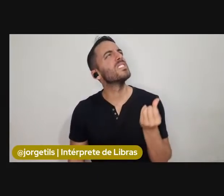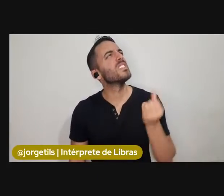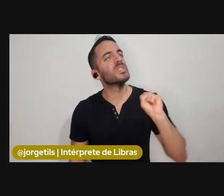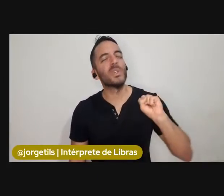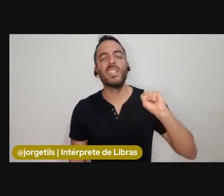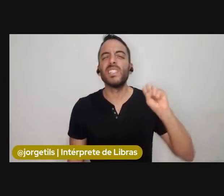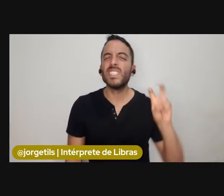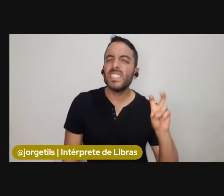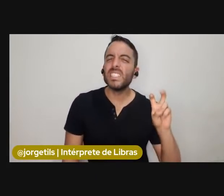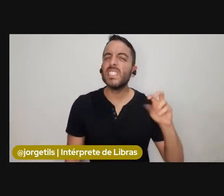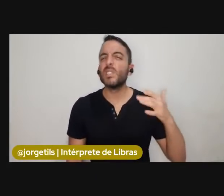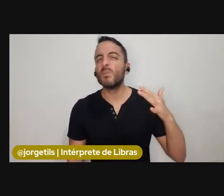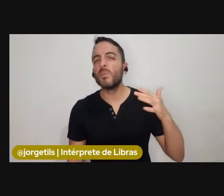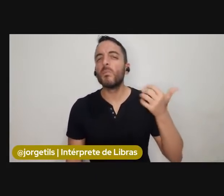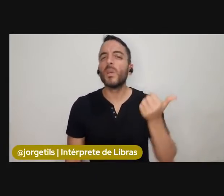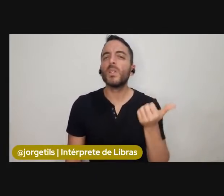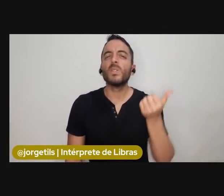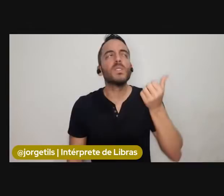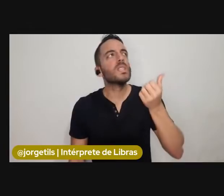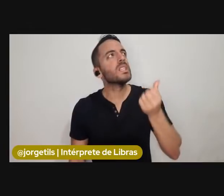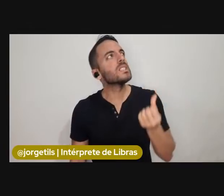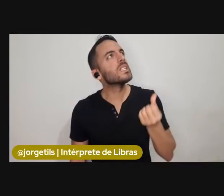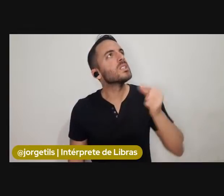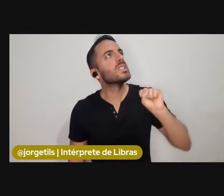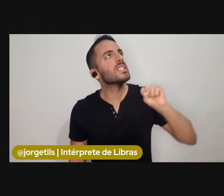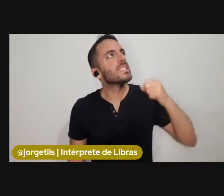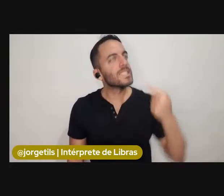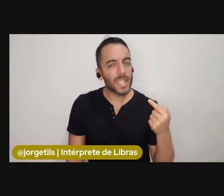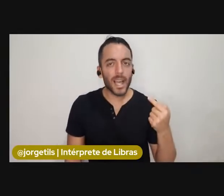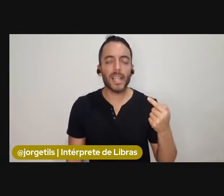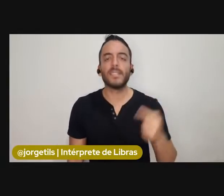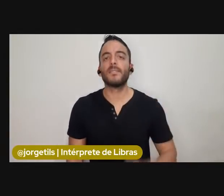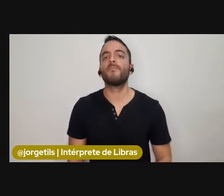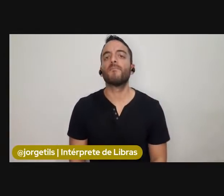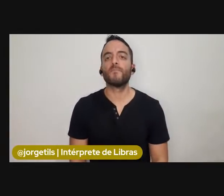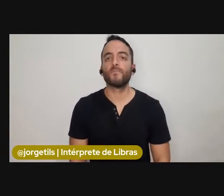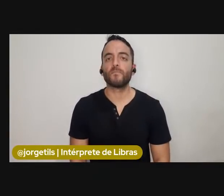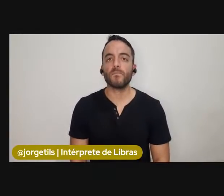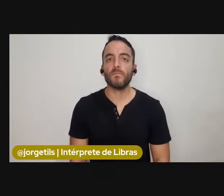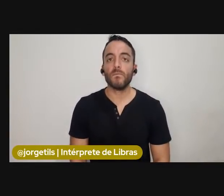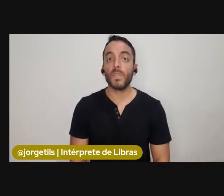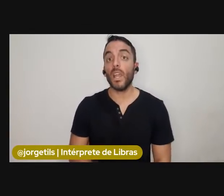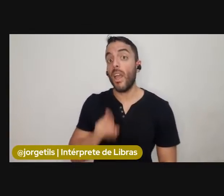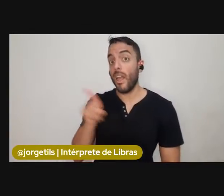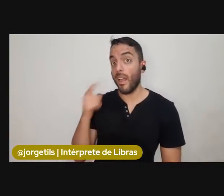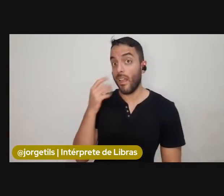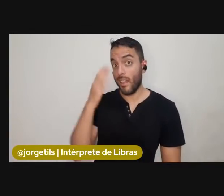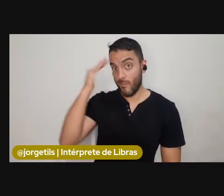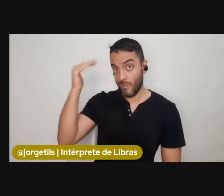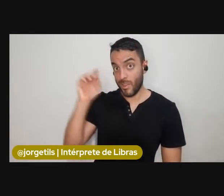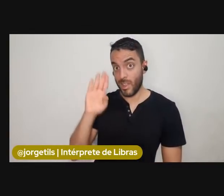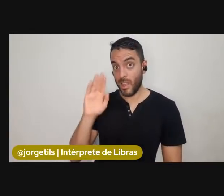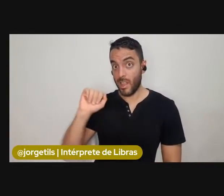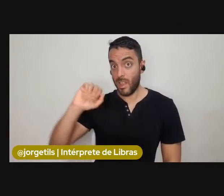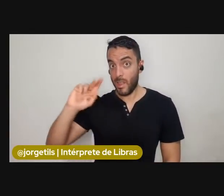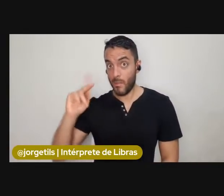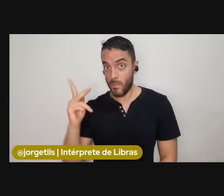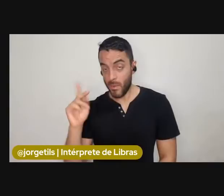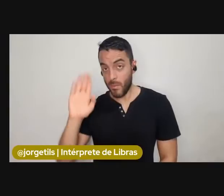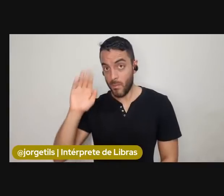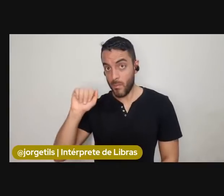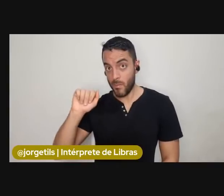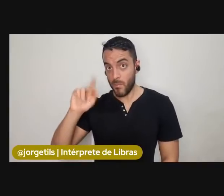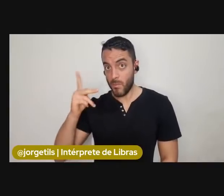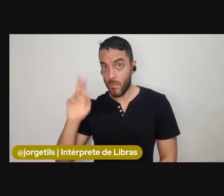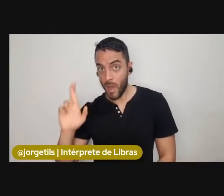1685, 1867, mais ou menos, né? E Bach lança o cravo bem temperado, que nos dá